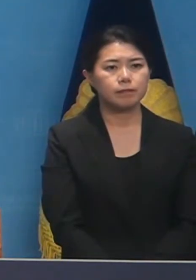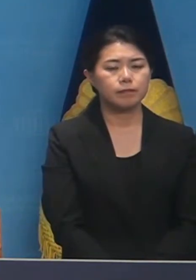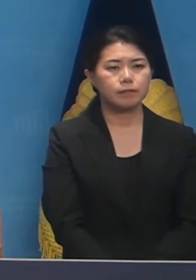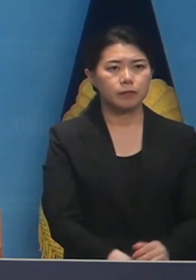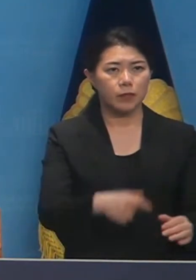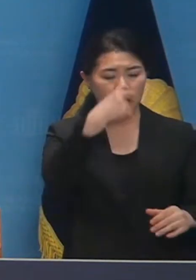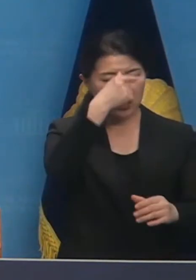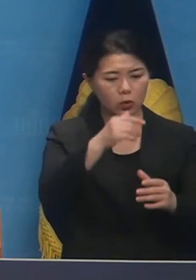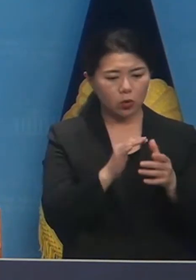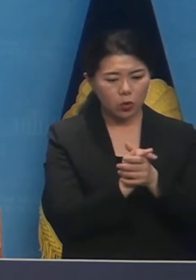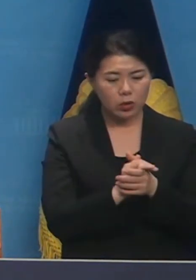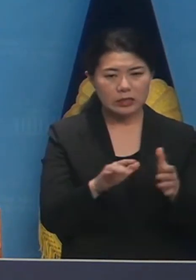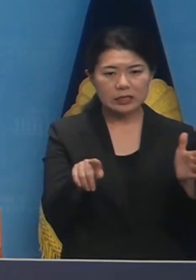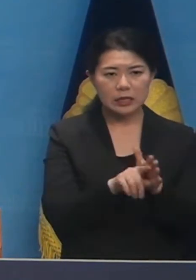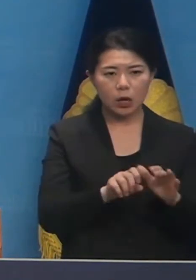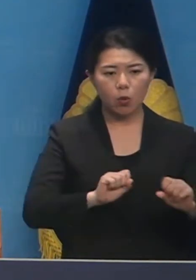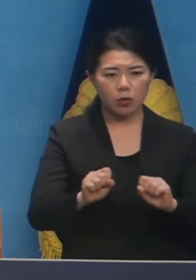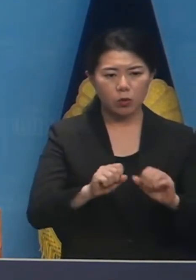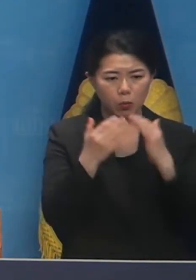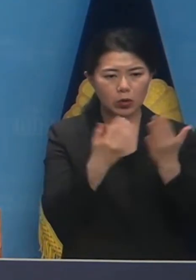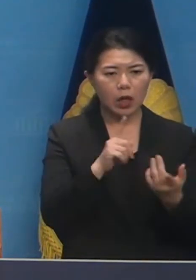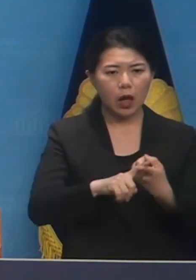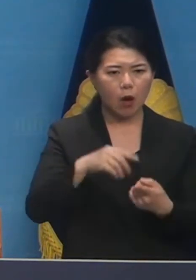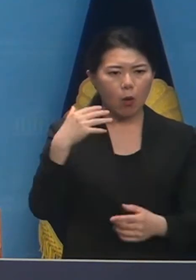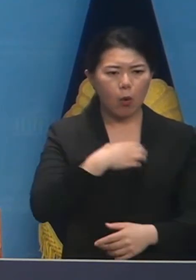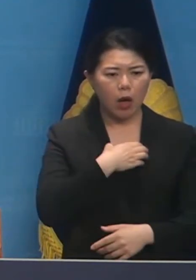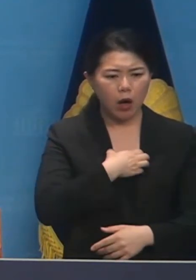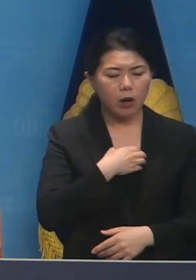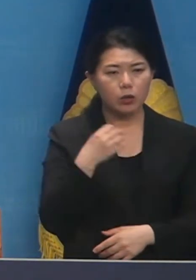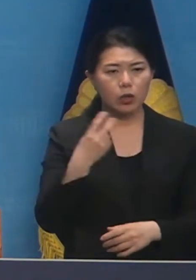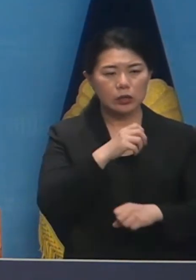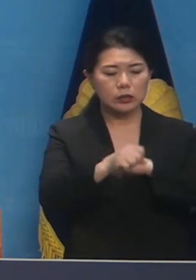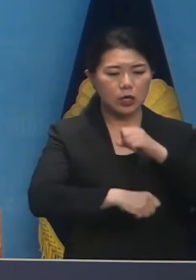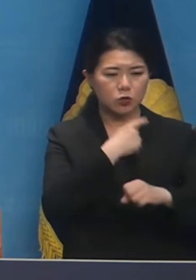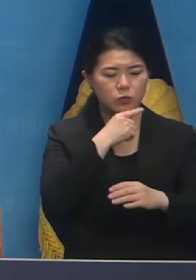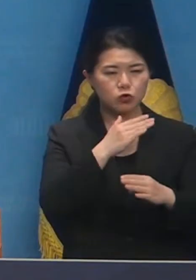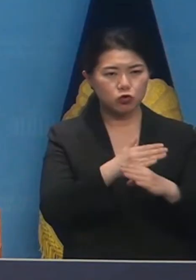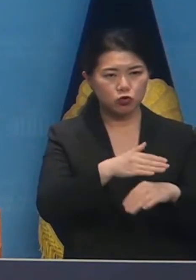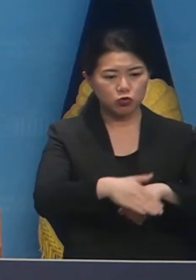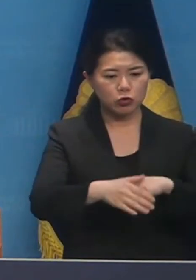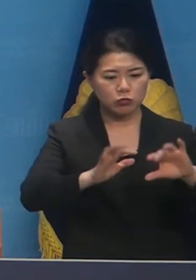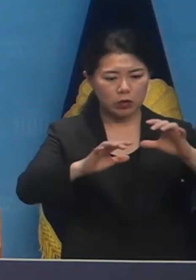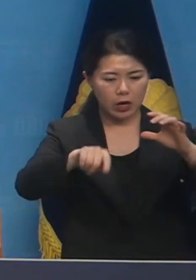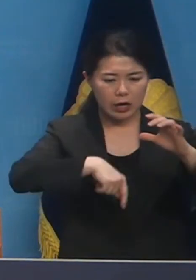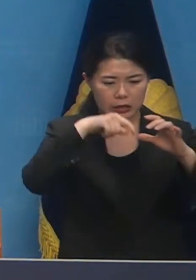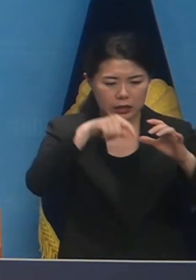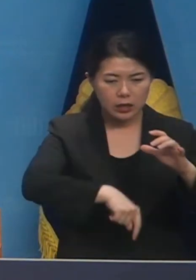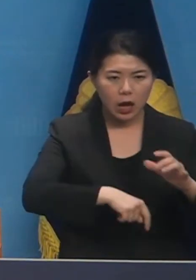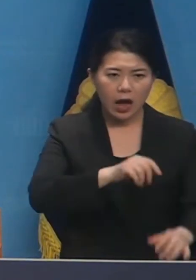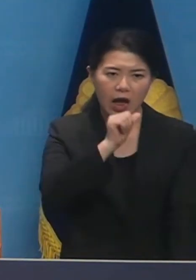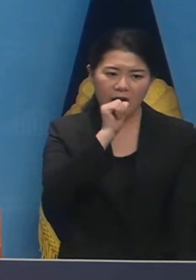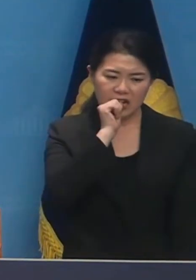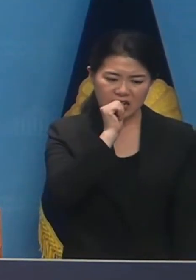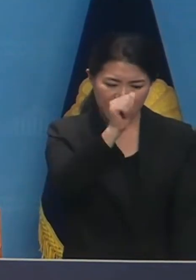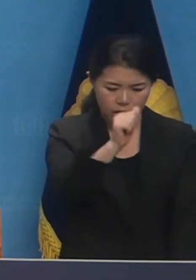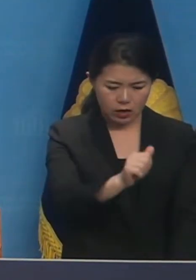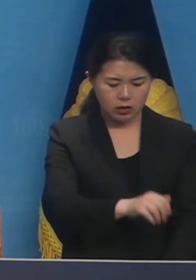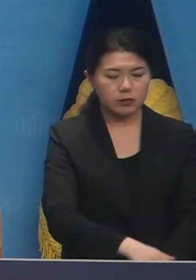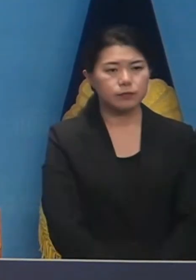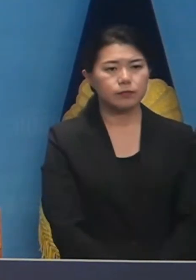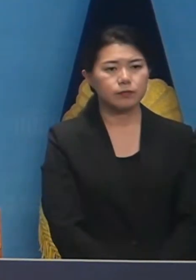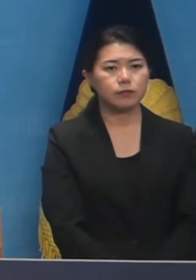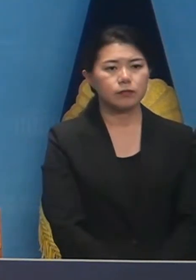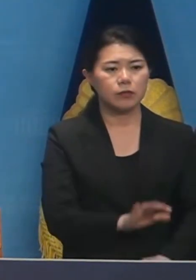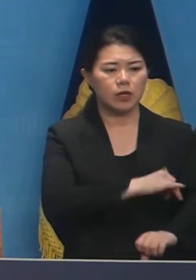이는 기독교의 신앙활동 전반에 대한 위협이며 자유민주주의 국가에서 결코 용납될 수